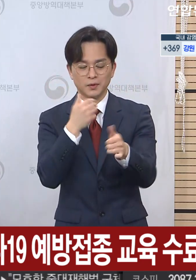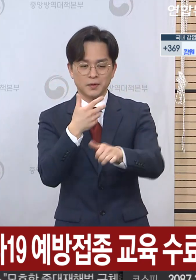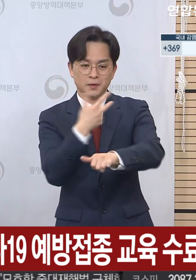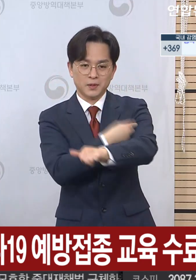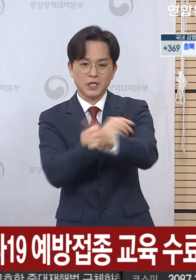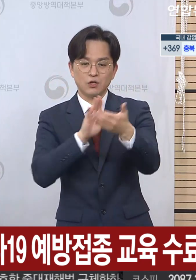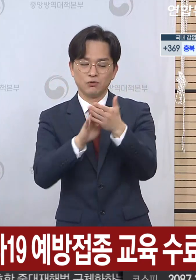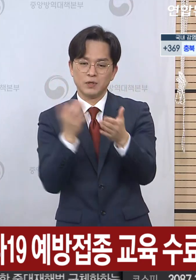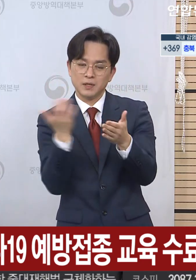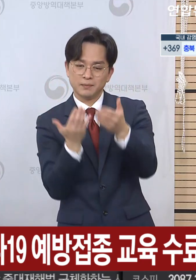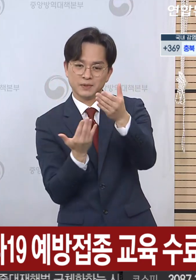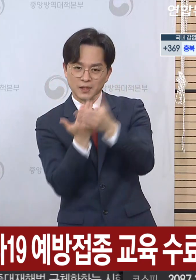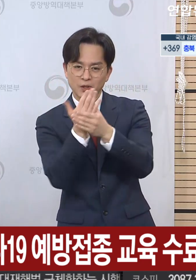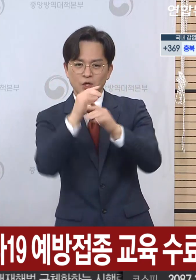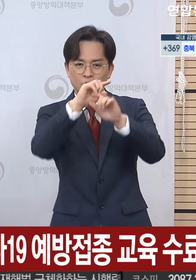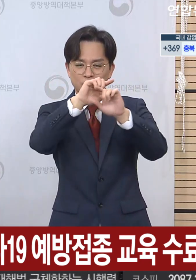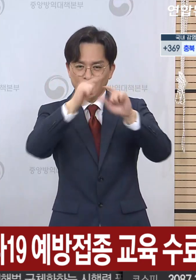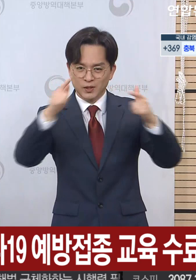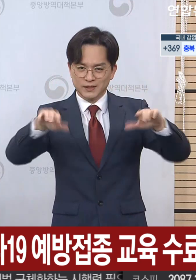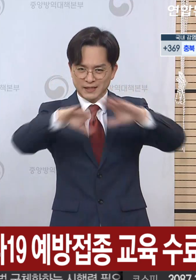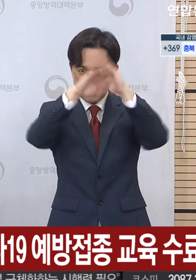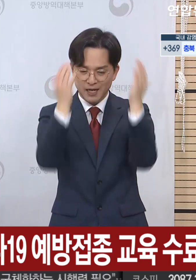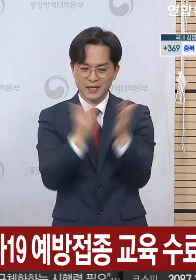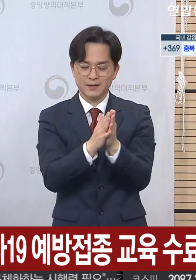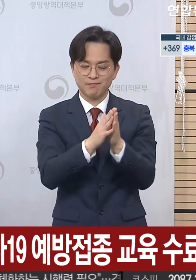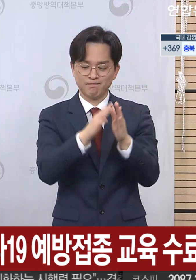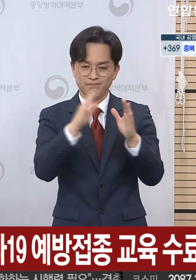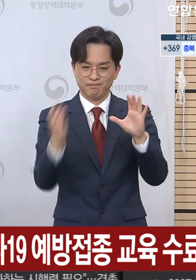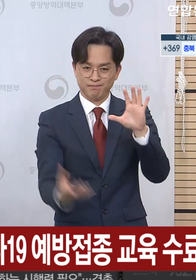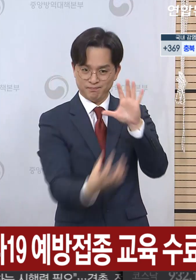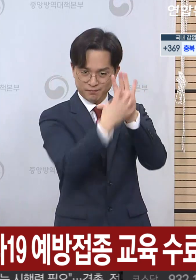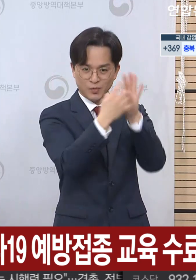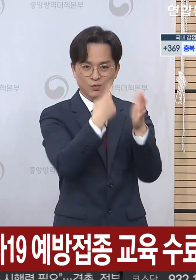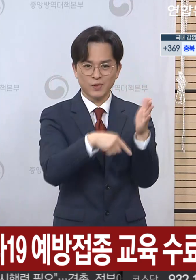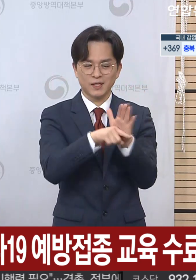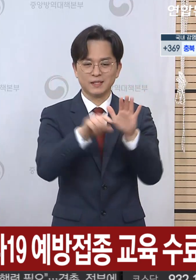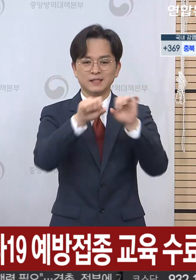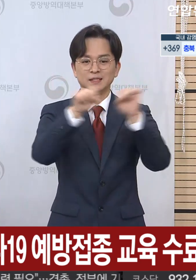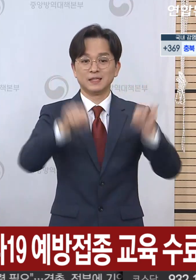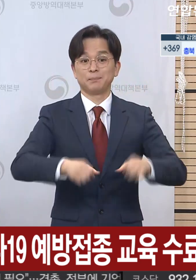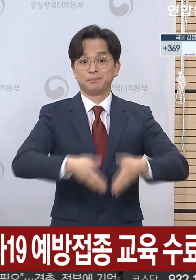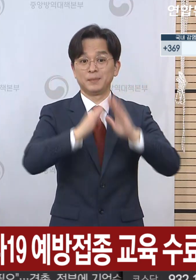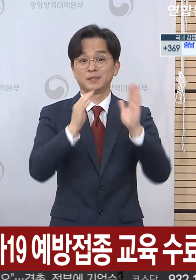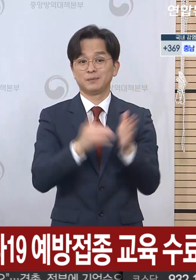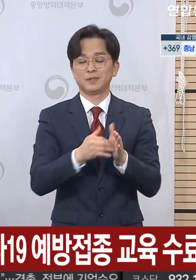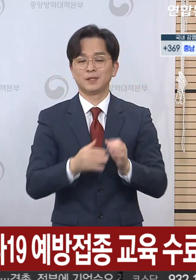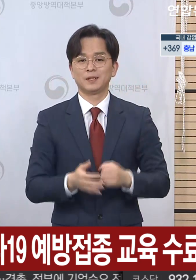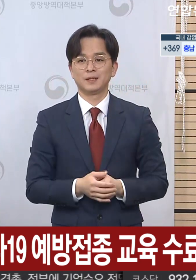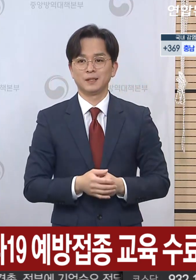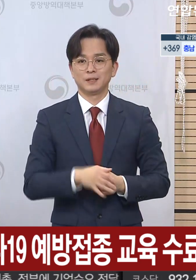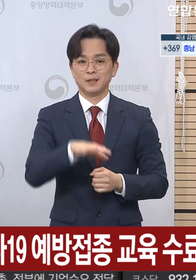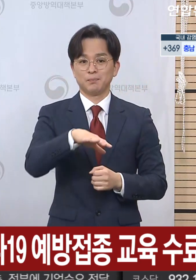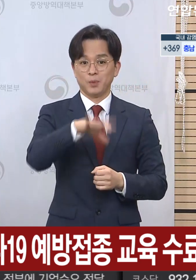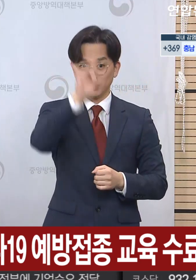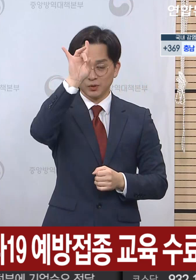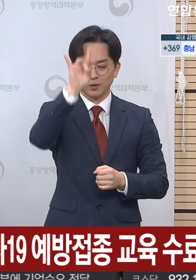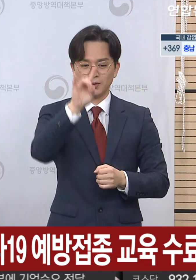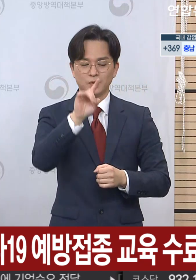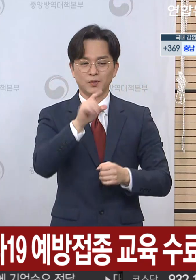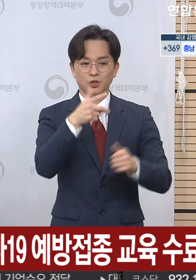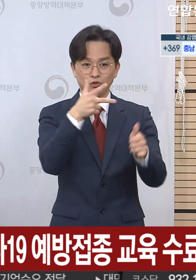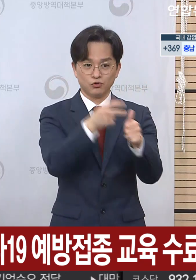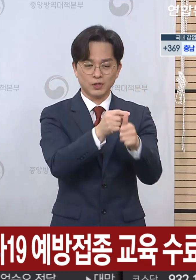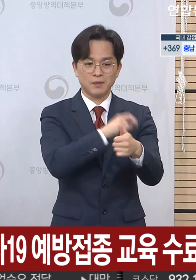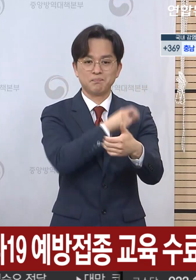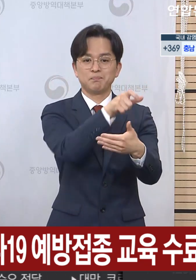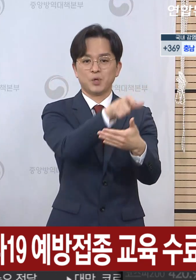등 코로나19 예방접종 과정을 시스템으로 구축하였습니다. 먼저 대상자 등록 관리 기능을